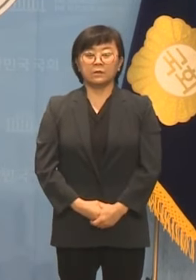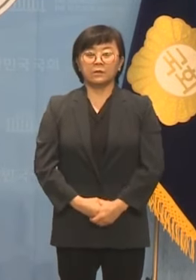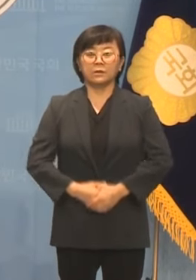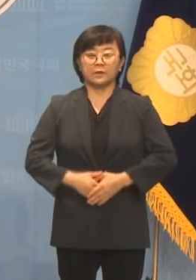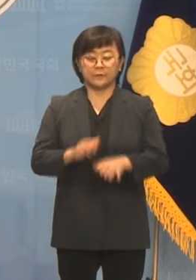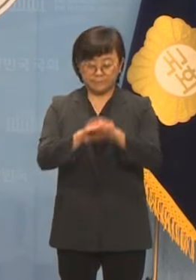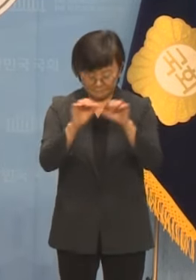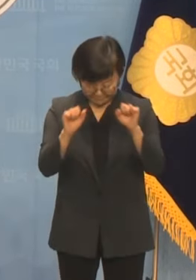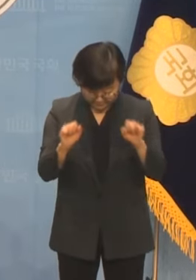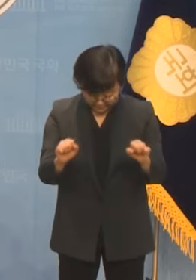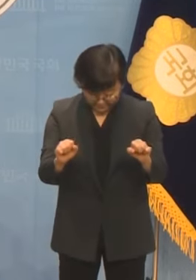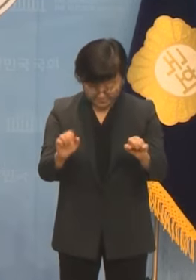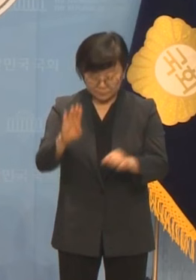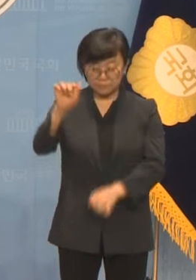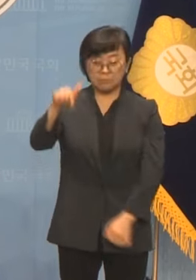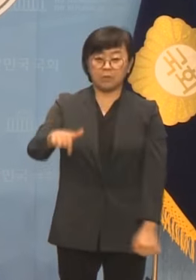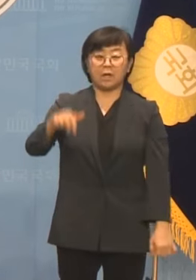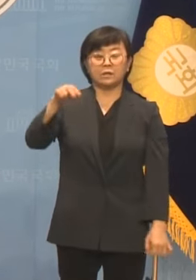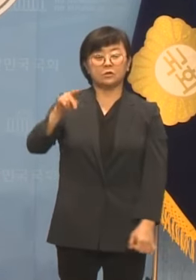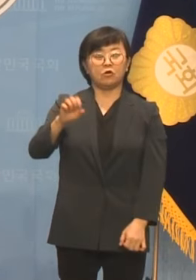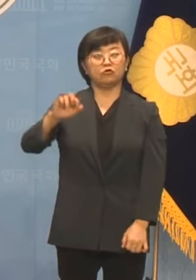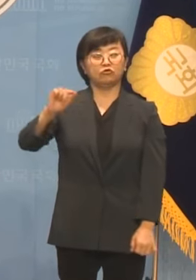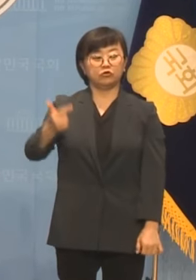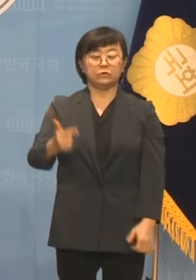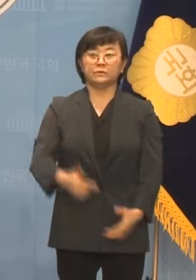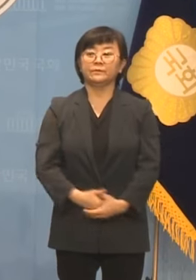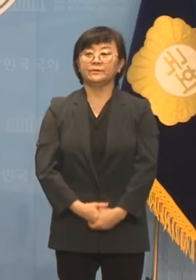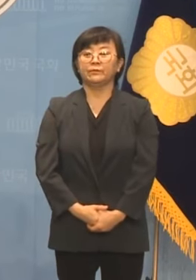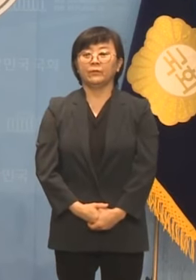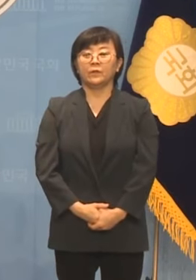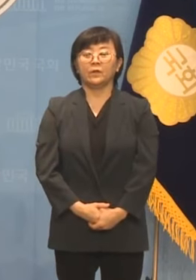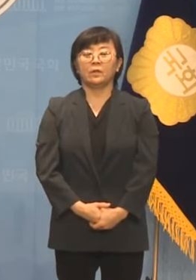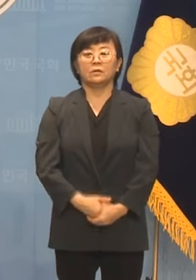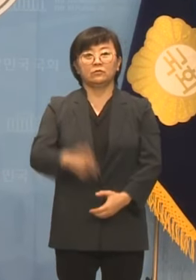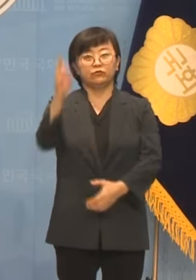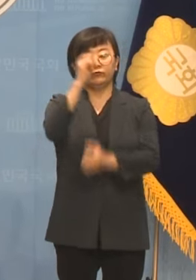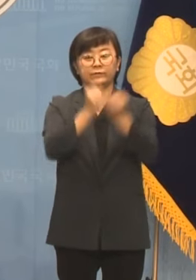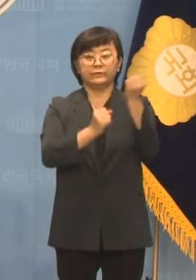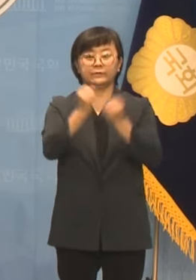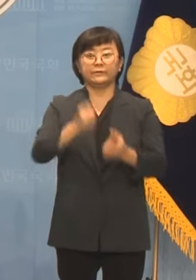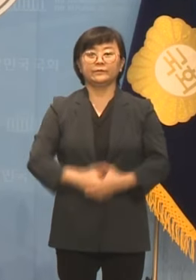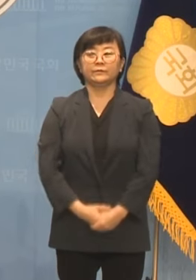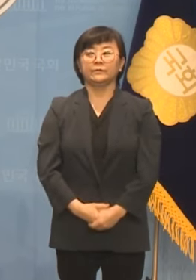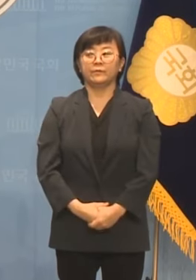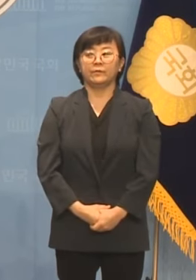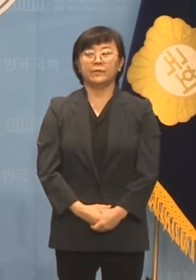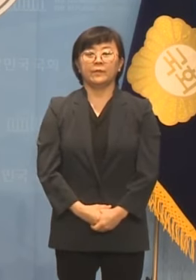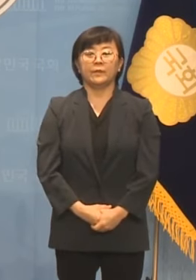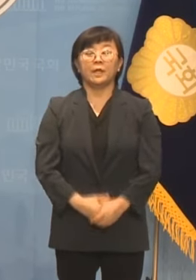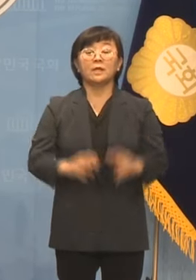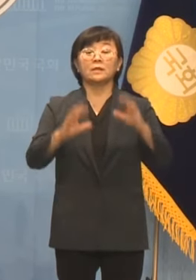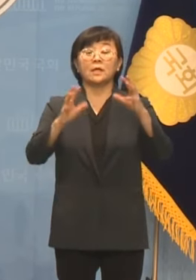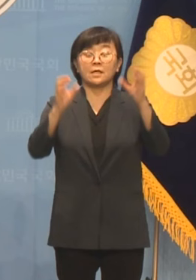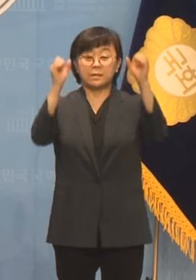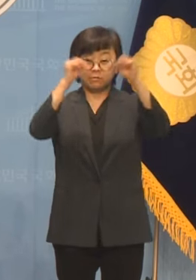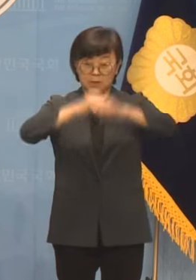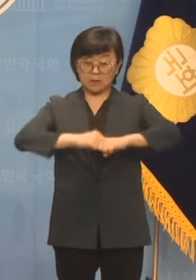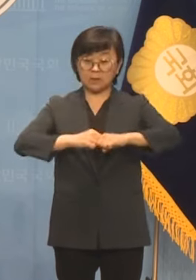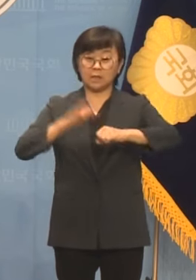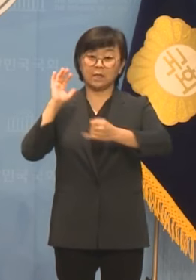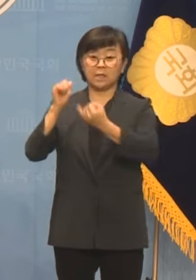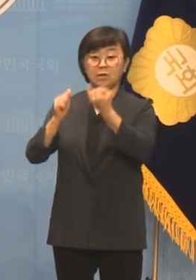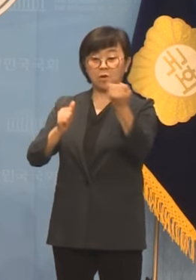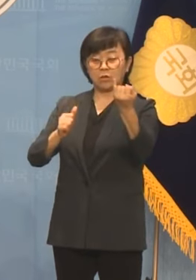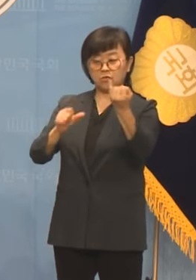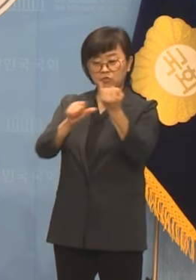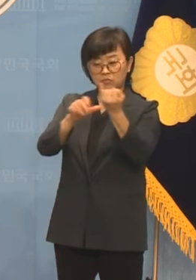네 안녕하십니까 박성준 더불어 민당 대회입니다 오전 브리핑하겠습니다 나라 망신이 된 김건희 여사